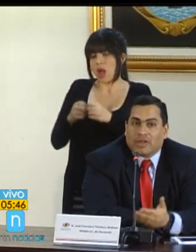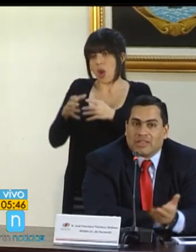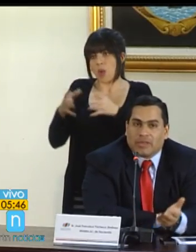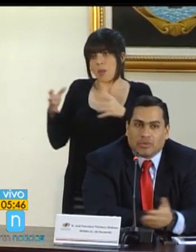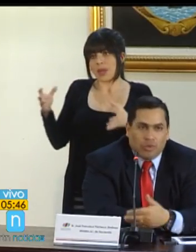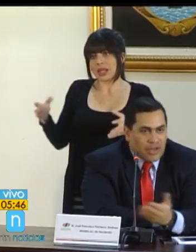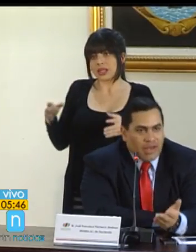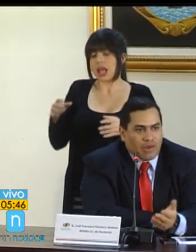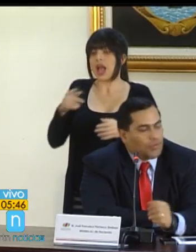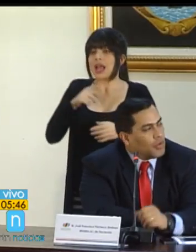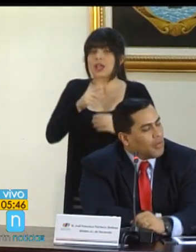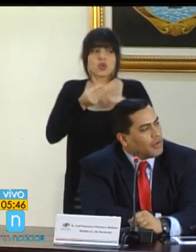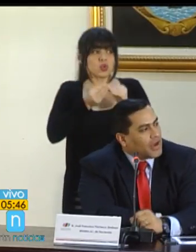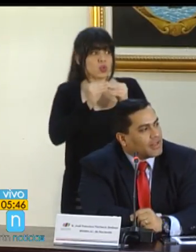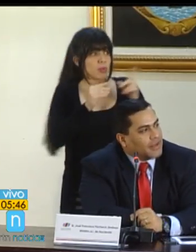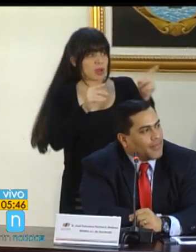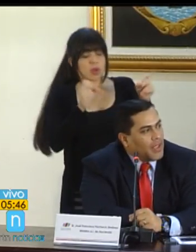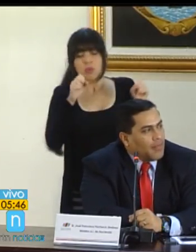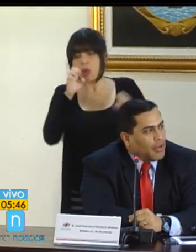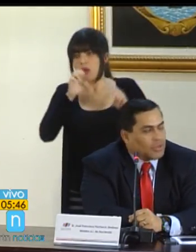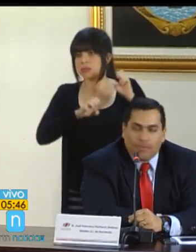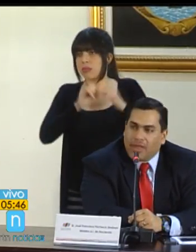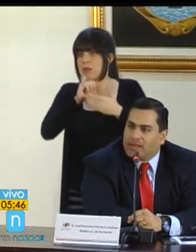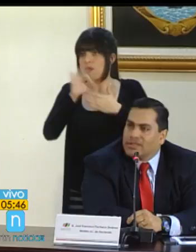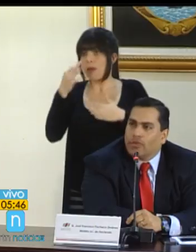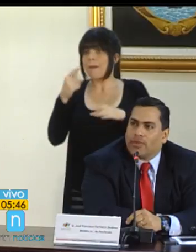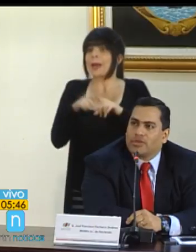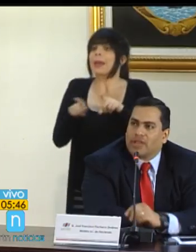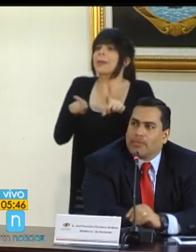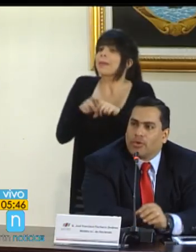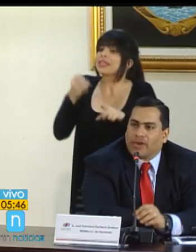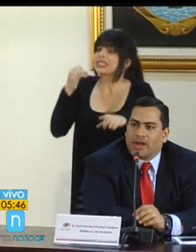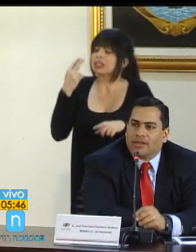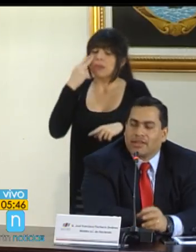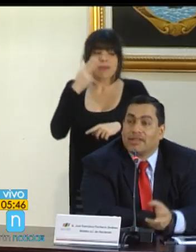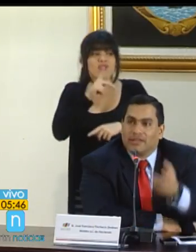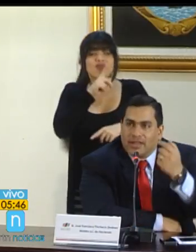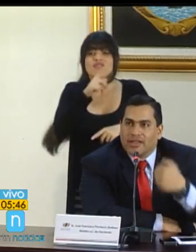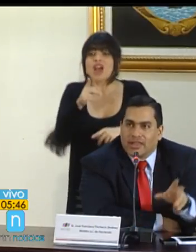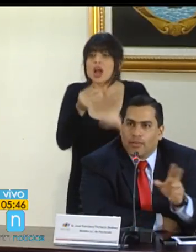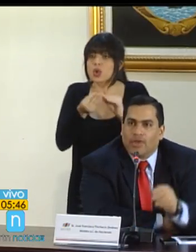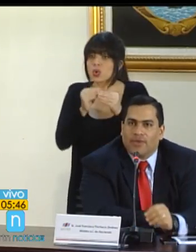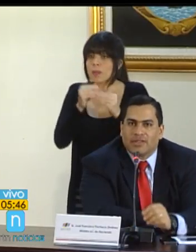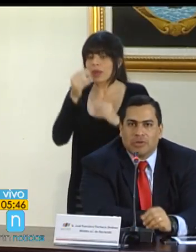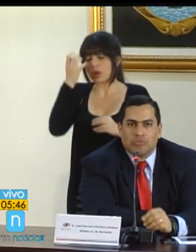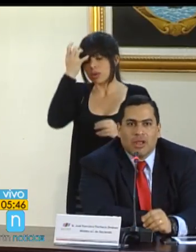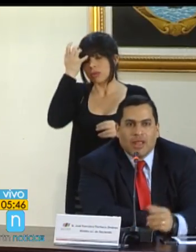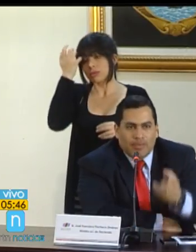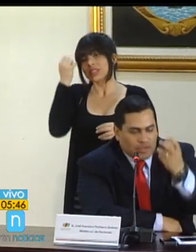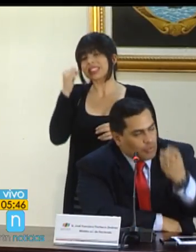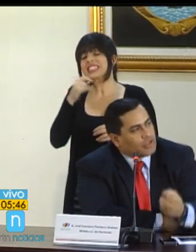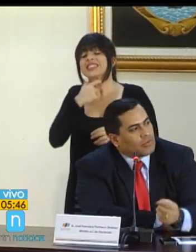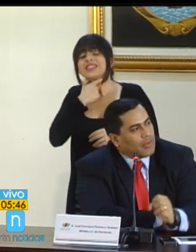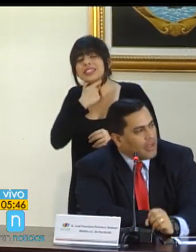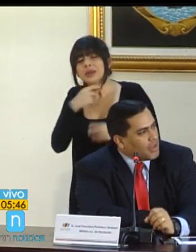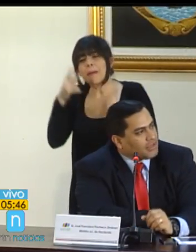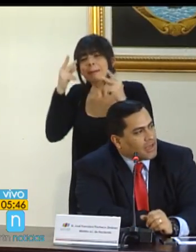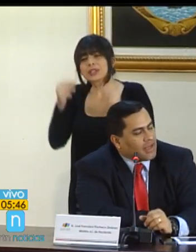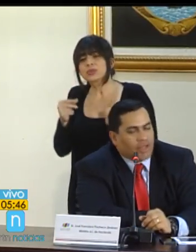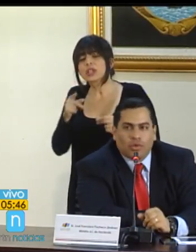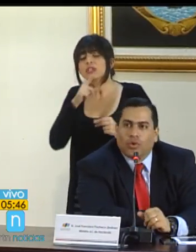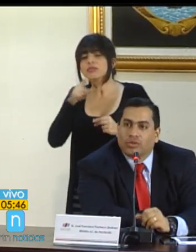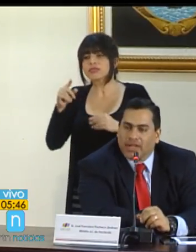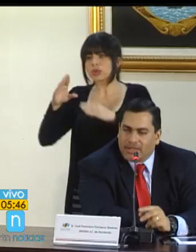eso es un crecimiento nominal que lo podemos valorar así. Pero también, si lo vemos en términos reales, es decir, si quitamos la inflación, el presupuesto más bien